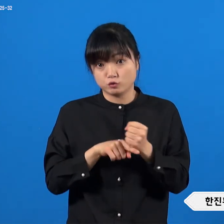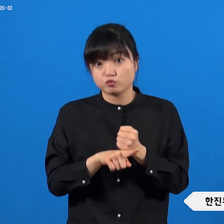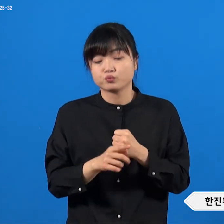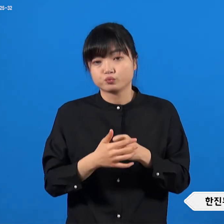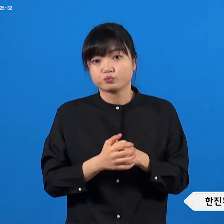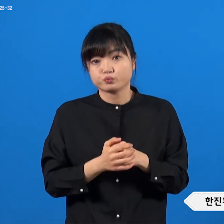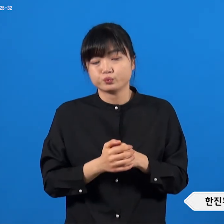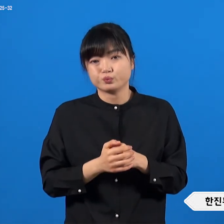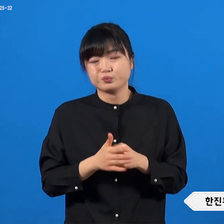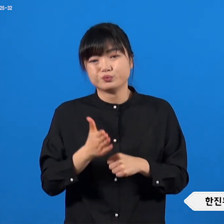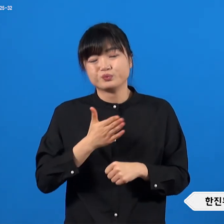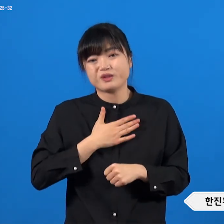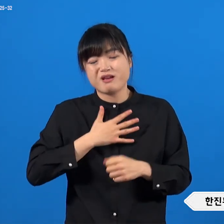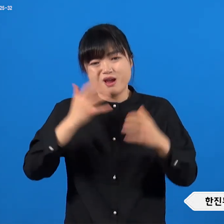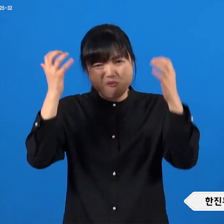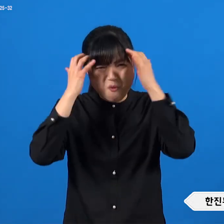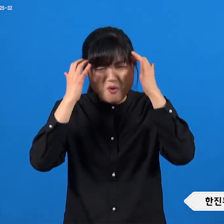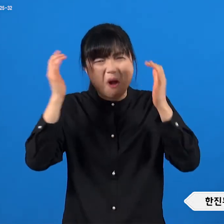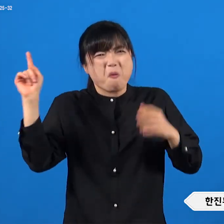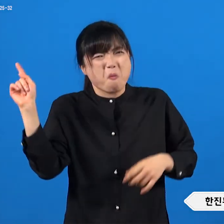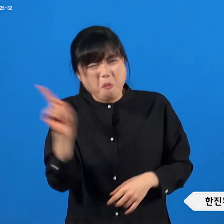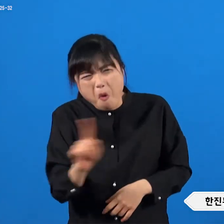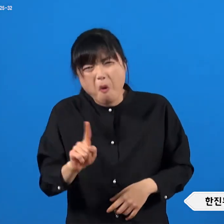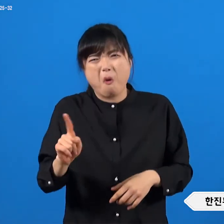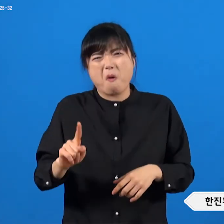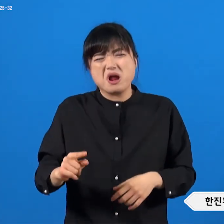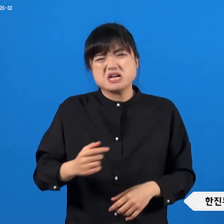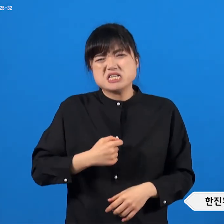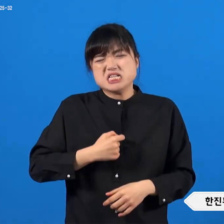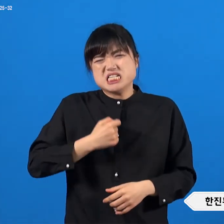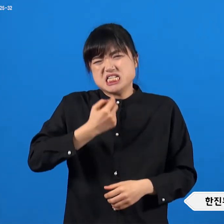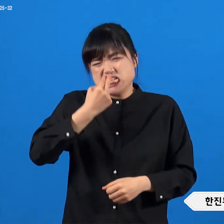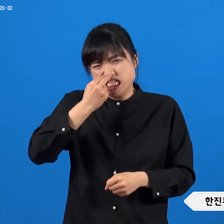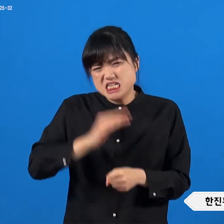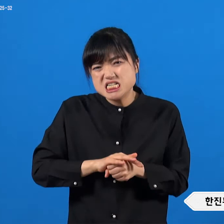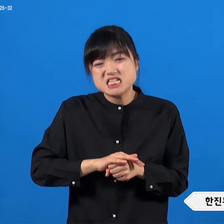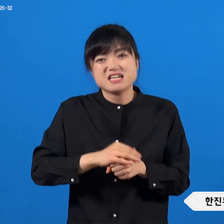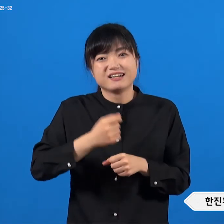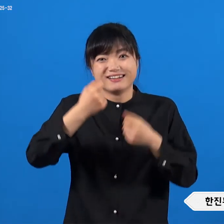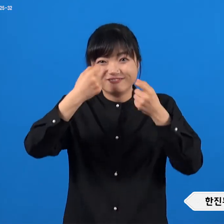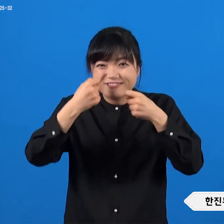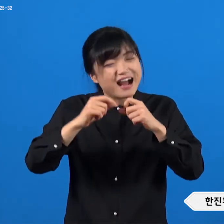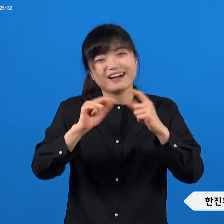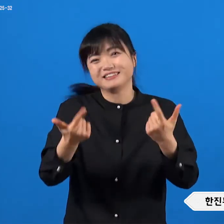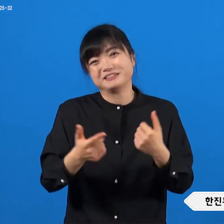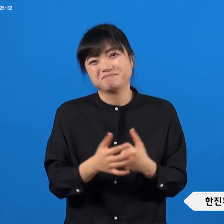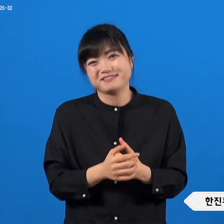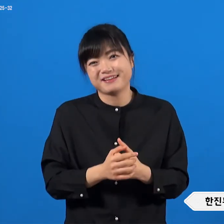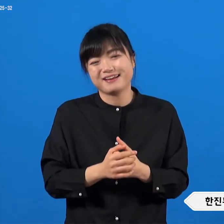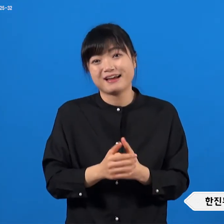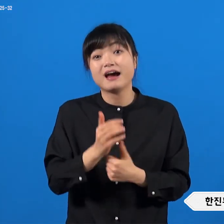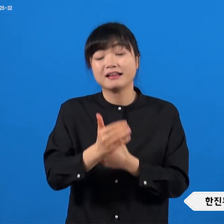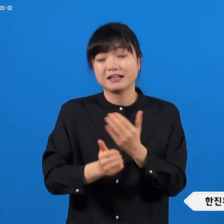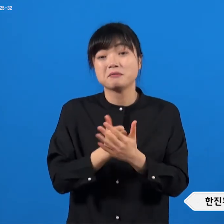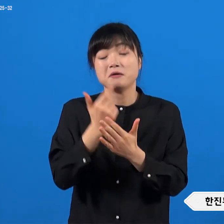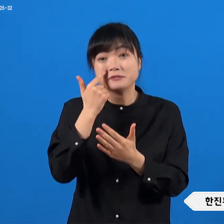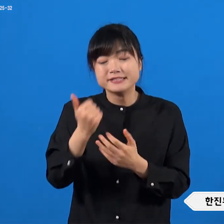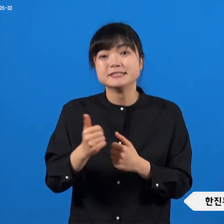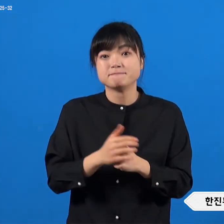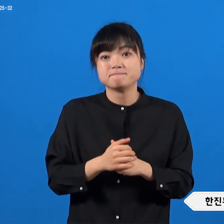그것은 내가 왜 이렇게 고생을 하나 서러워서 흘리는 눈물이 아니었습니다. 하나님